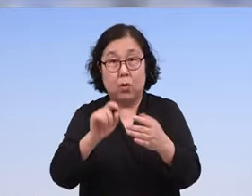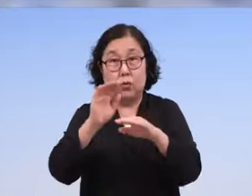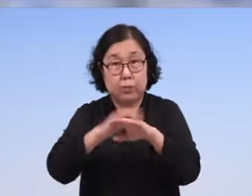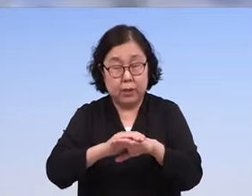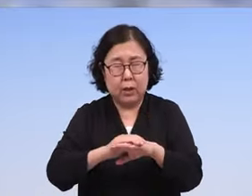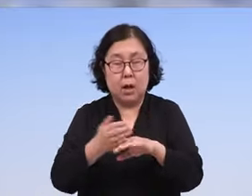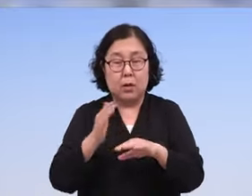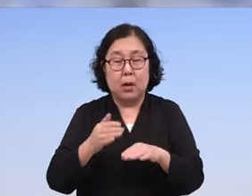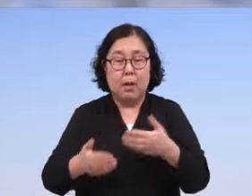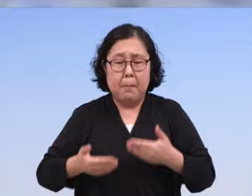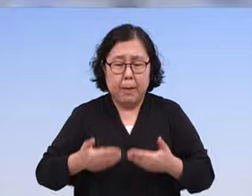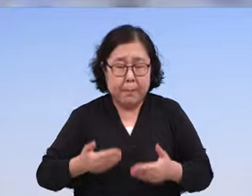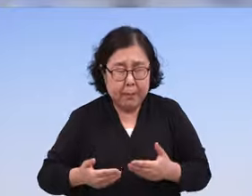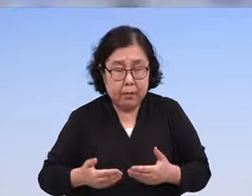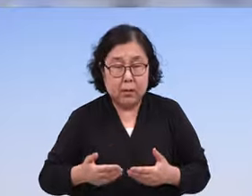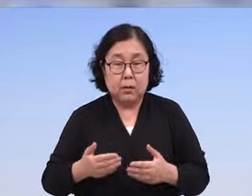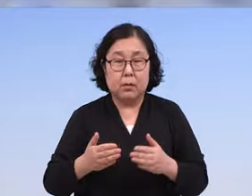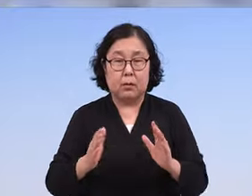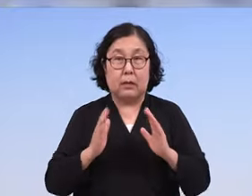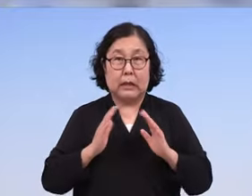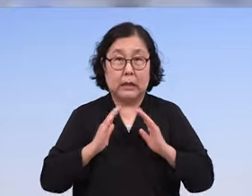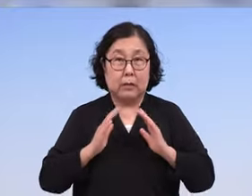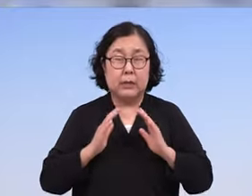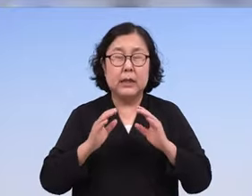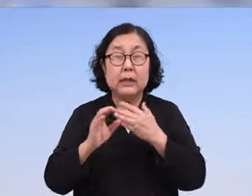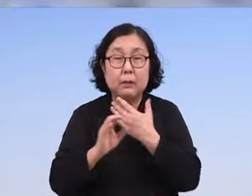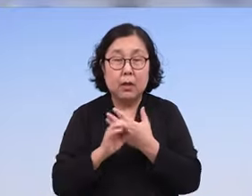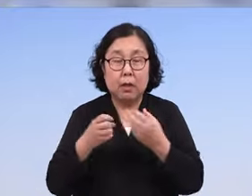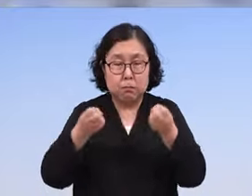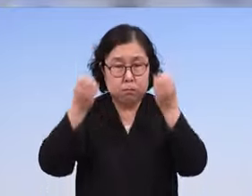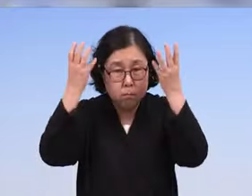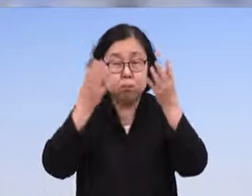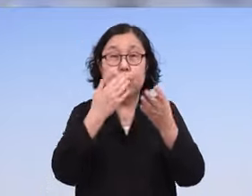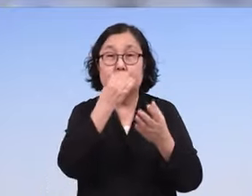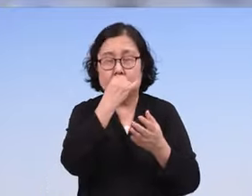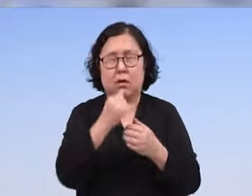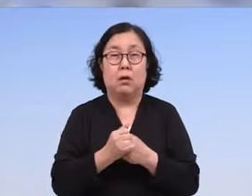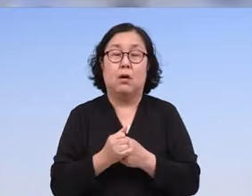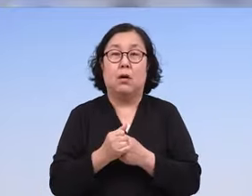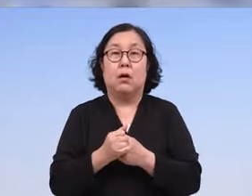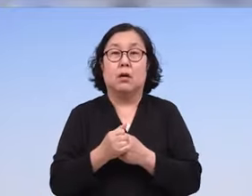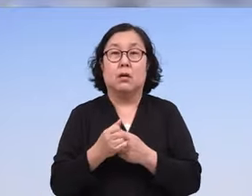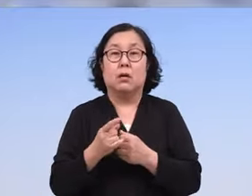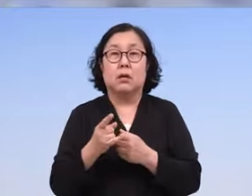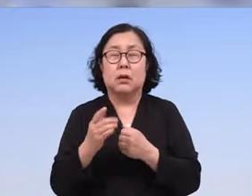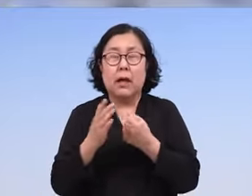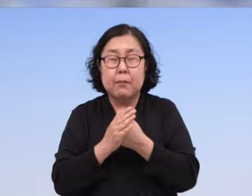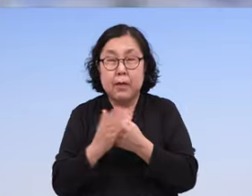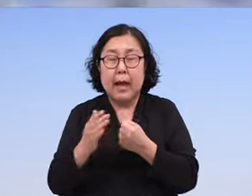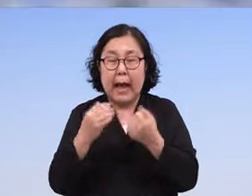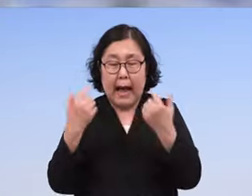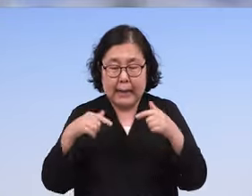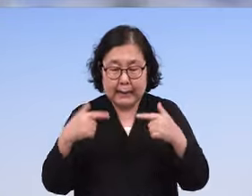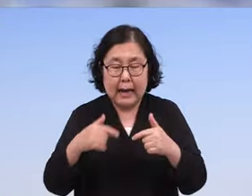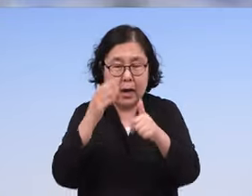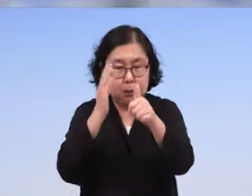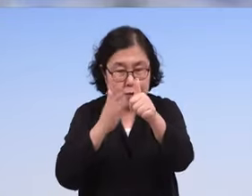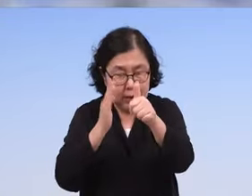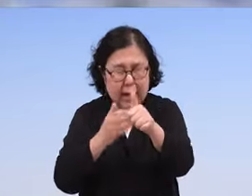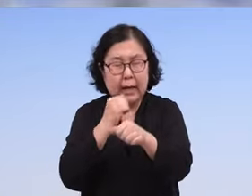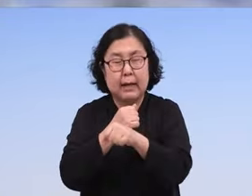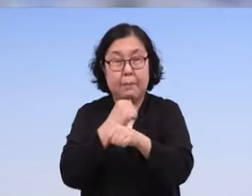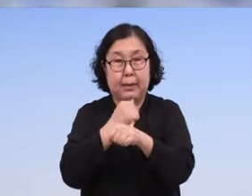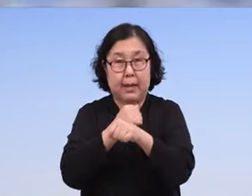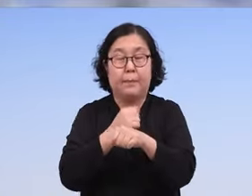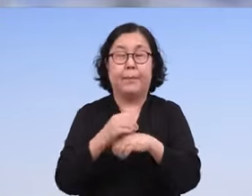하거든요. 그러나 이제 막 바쁜 일이 겹칠 때 깜빡하고 넘어갈 때가 있으면 잊어버리는 거예요. 그런 일이 있을까봐 근데 꼭 부탁을